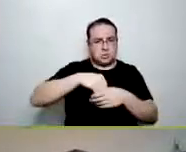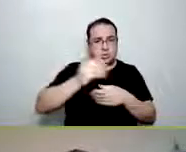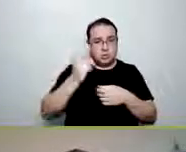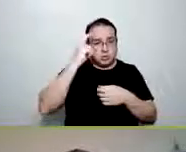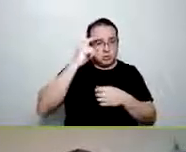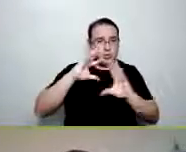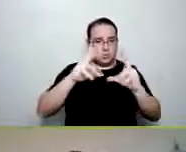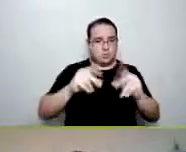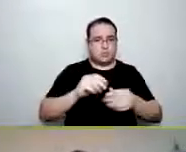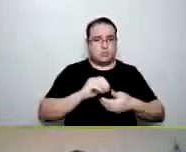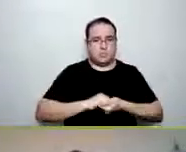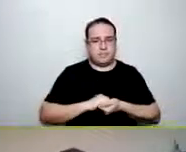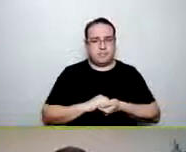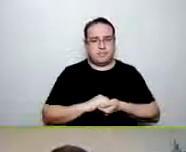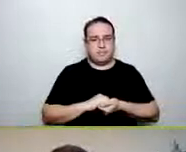mais.